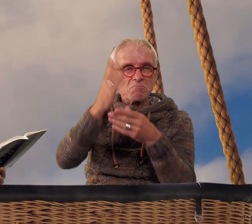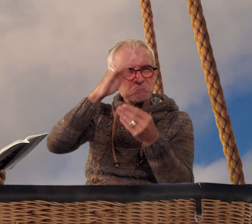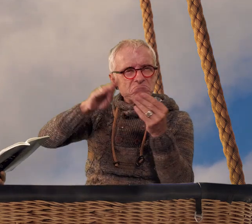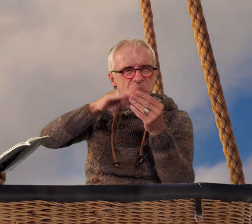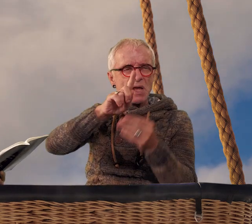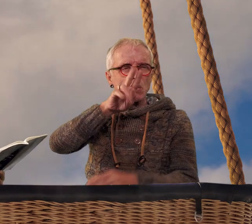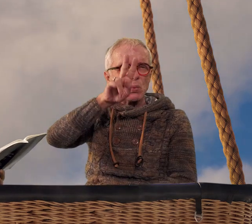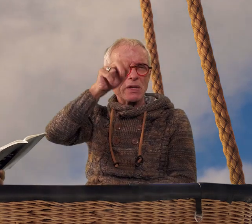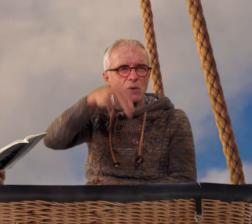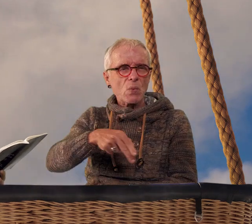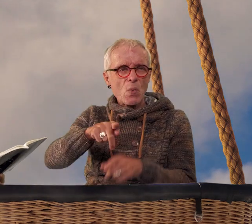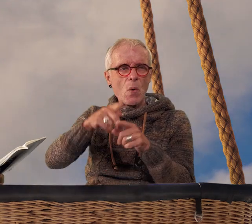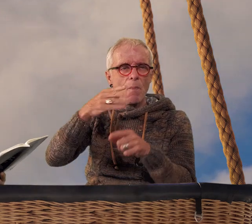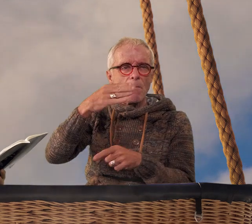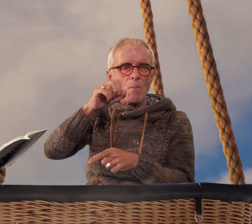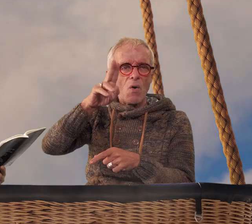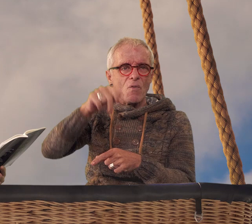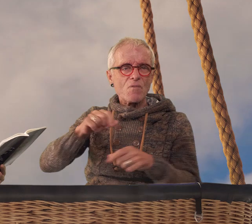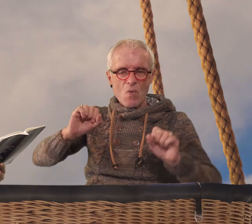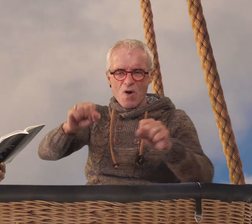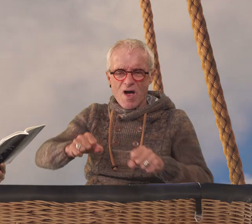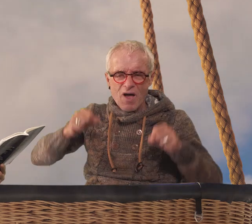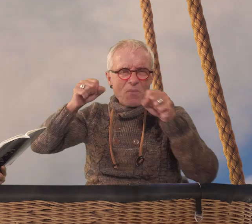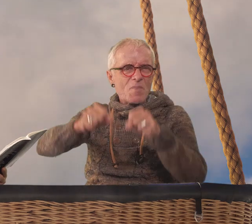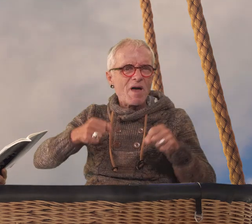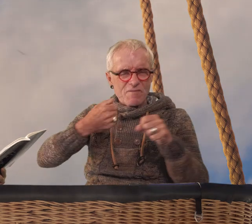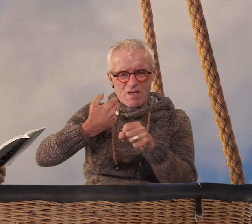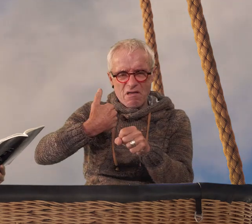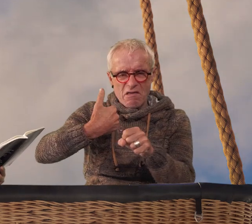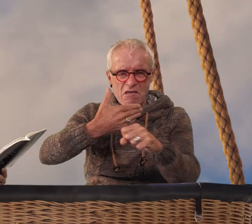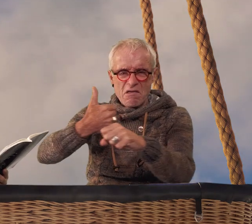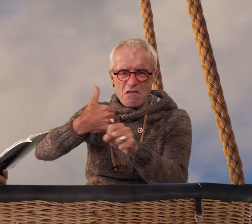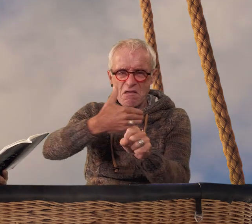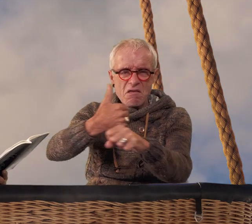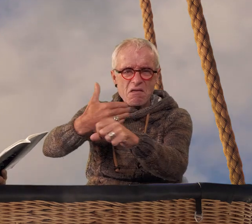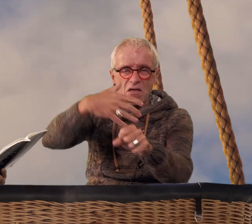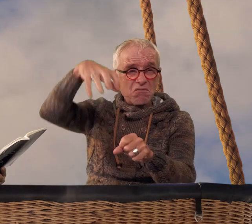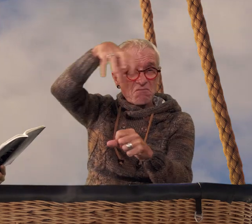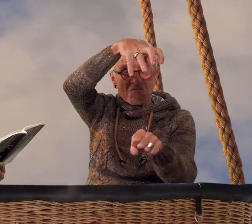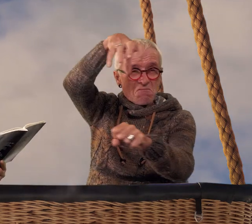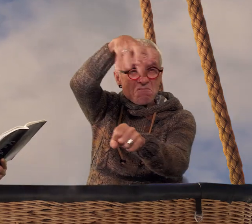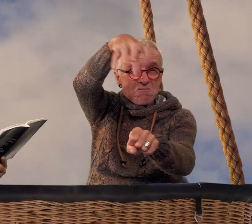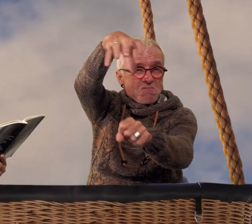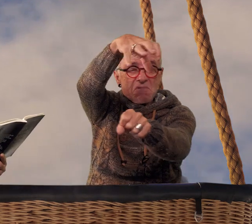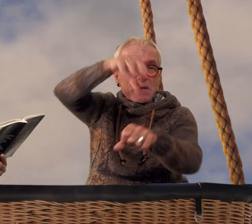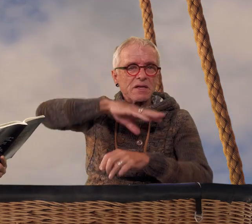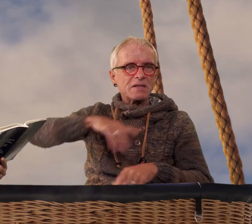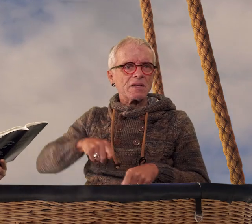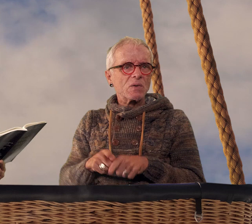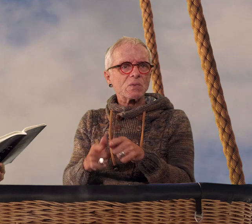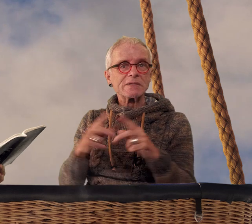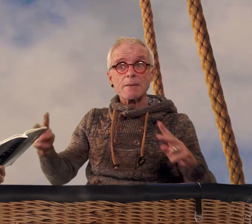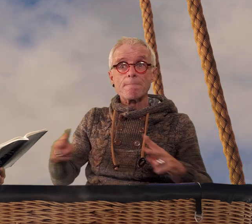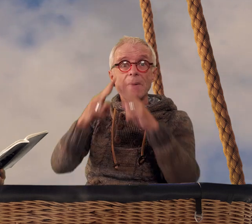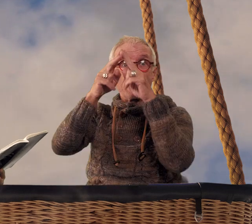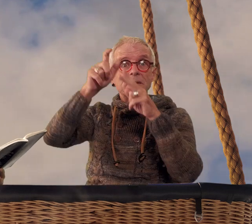Guitton Morveau à l'aide de rames et de gouvernails imprima à sa machine des mouvements sensibles et une direction marquée. Dernièrement à Paris,